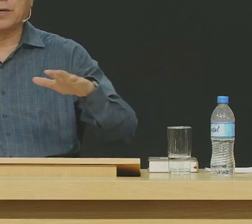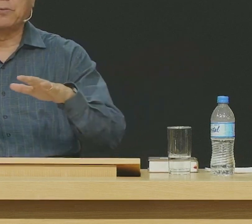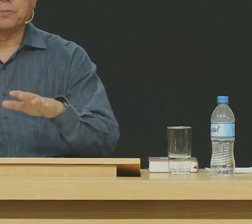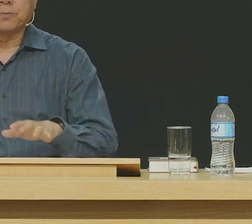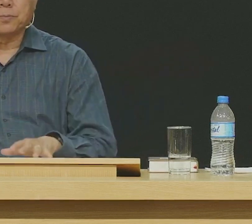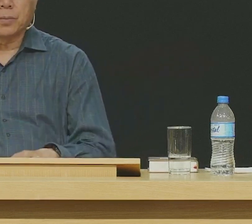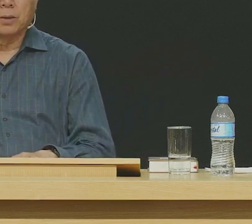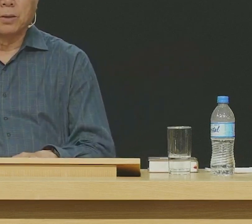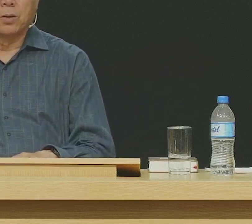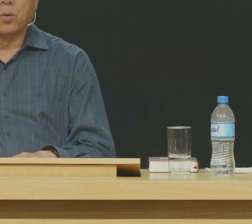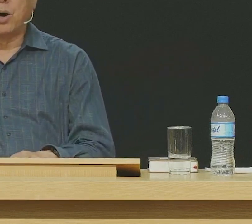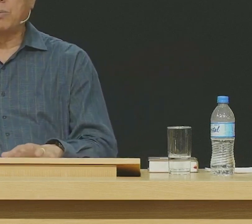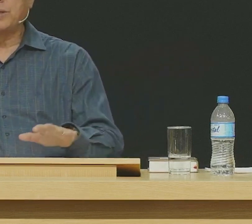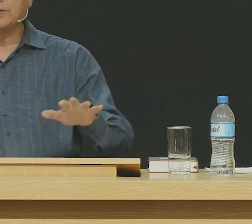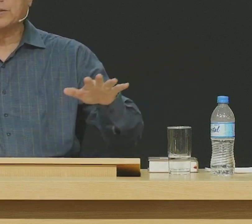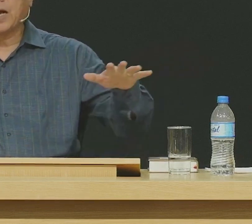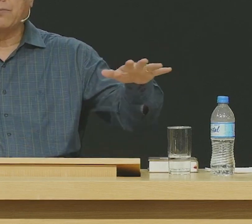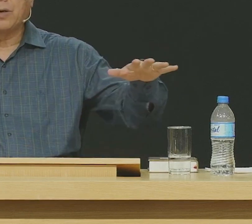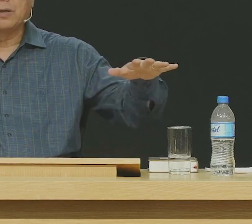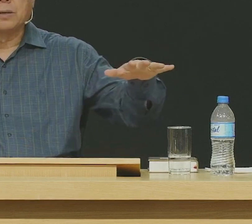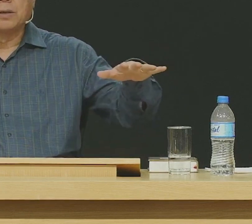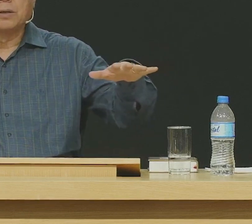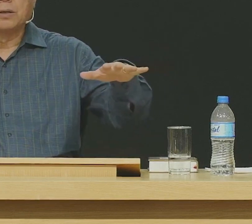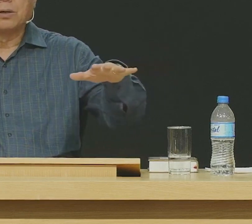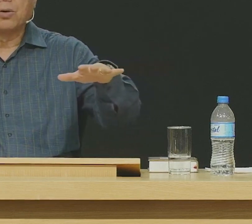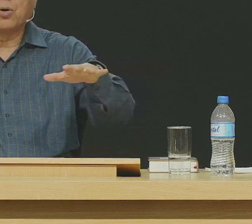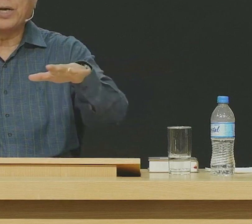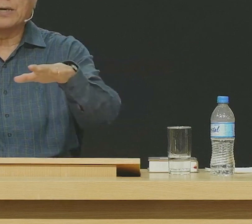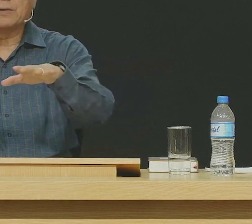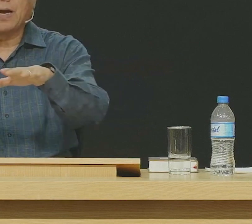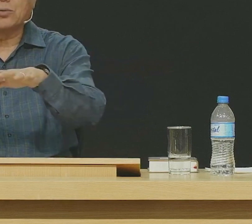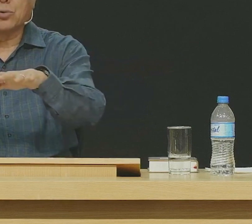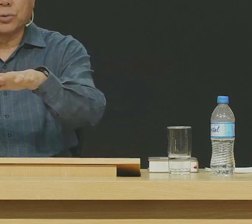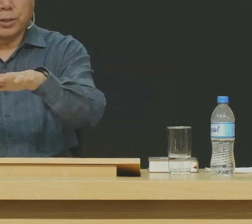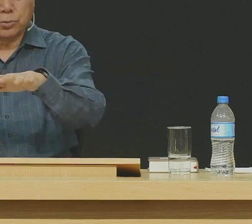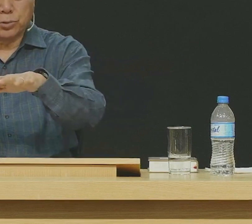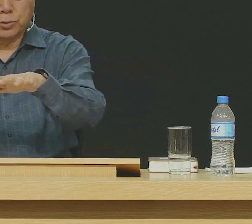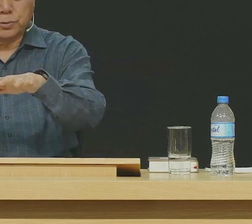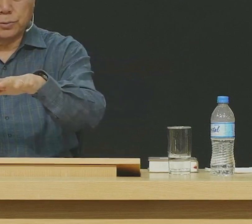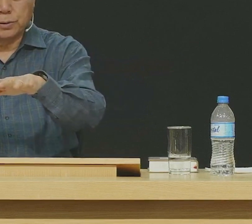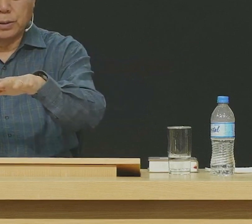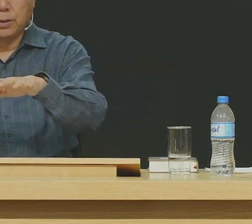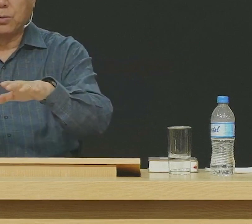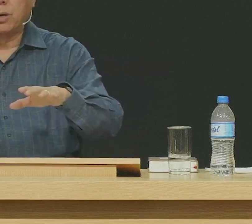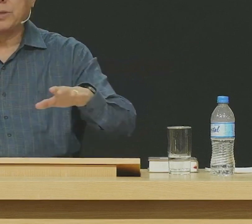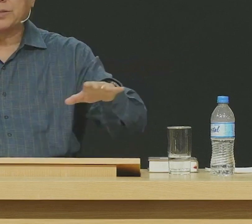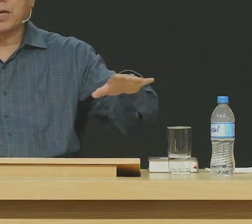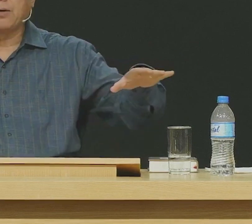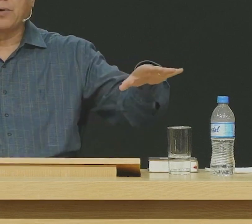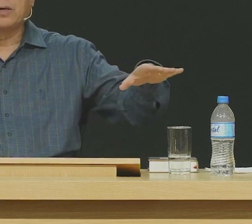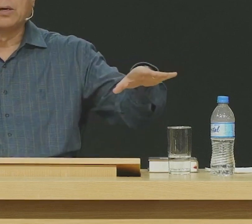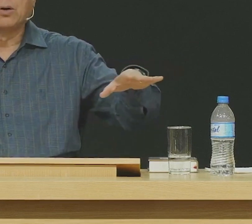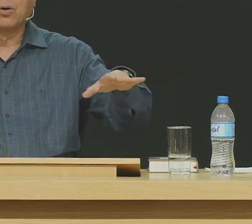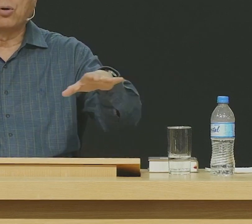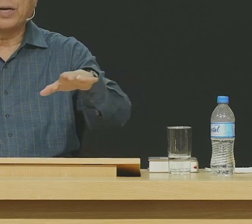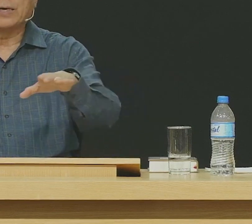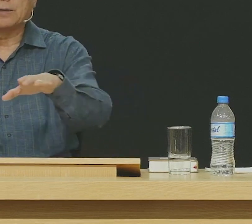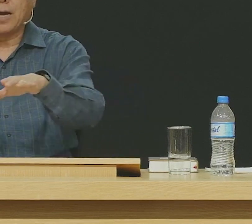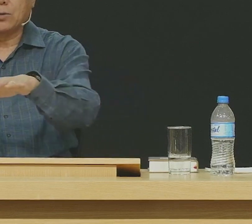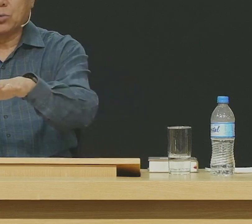da criação, o homem estava conectado com Deus. O homem